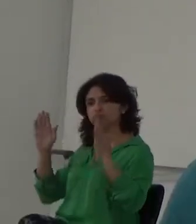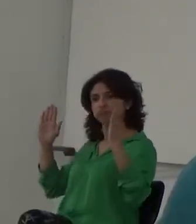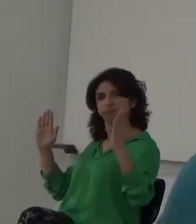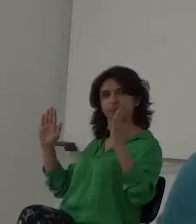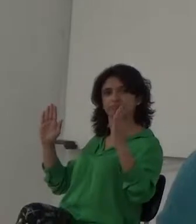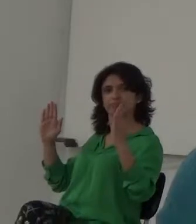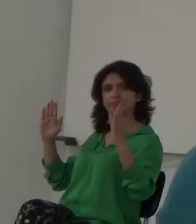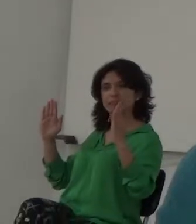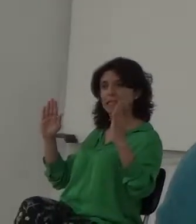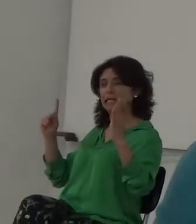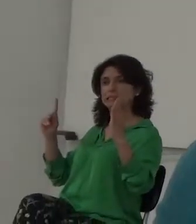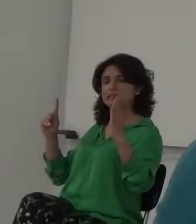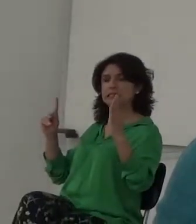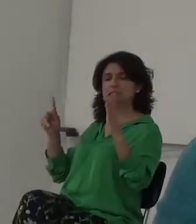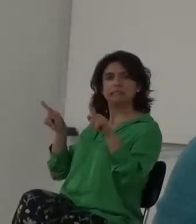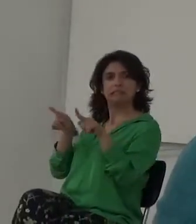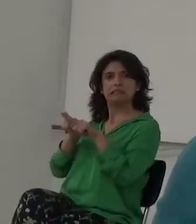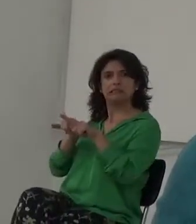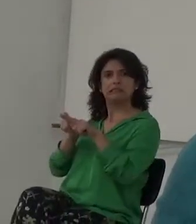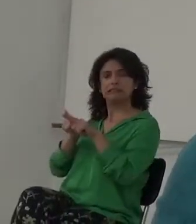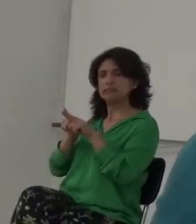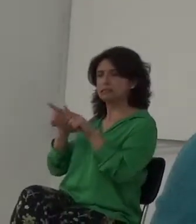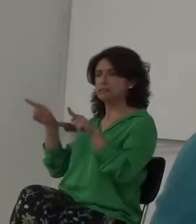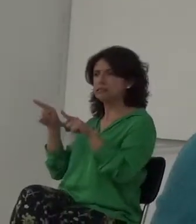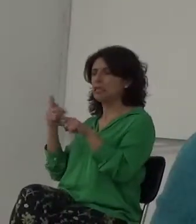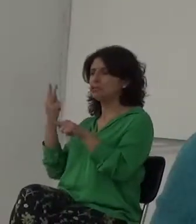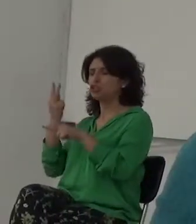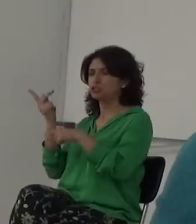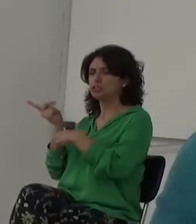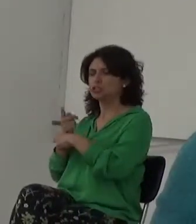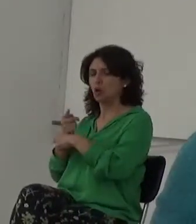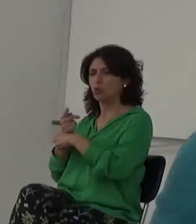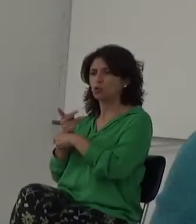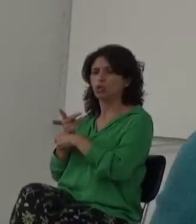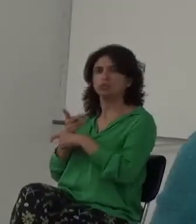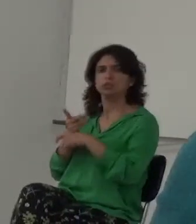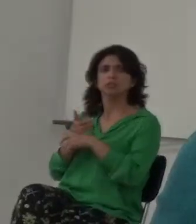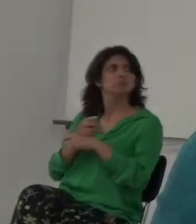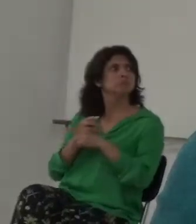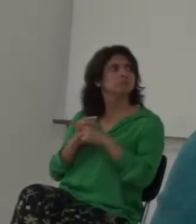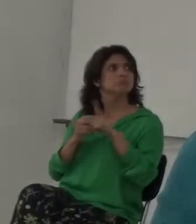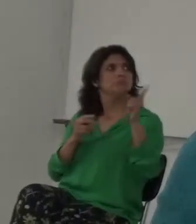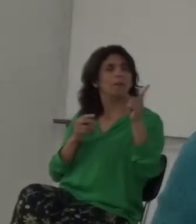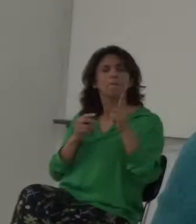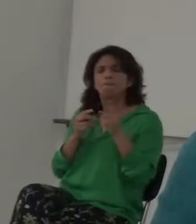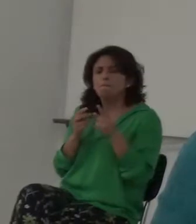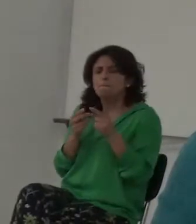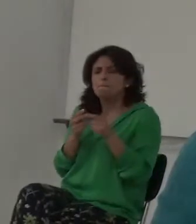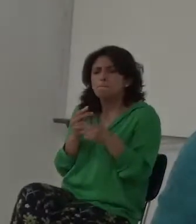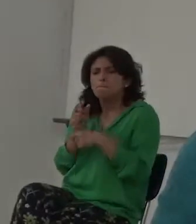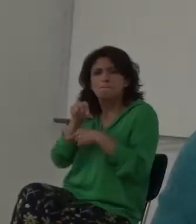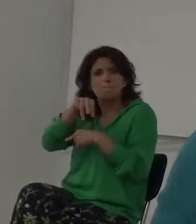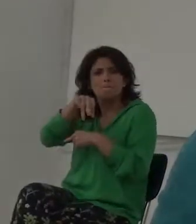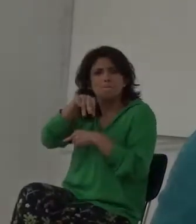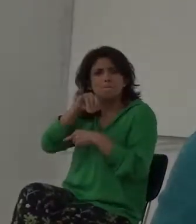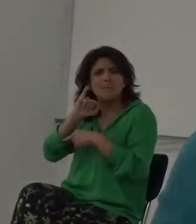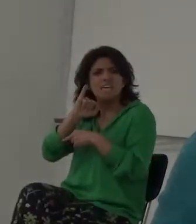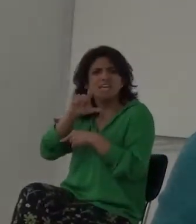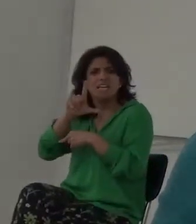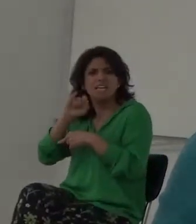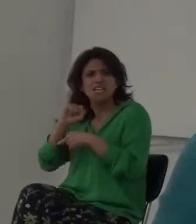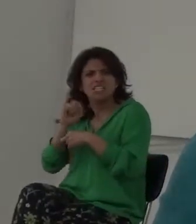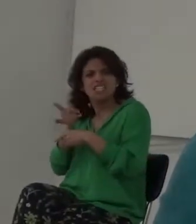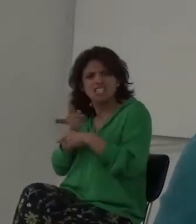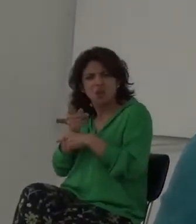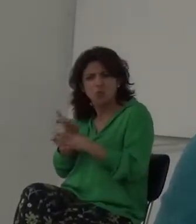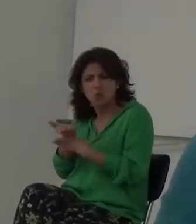coinciden, son muy cercanos. Aquí observamos 2 segundos y la diferencia de los milisegundos en la que cambia no es absolutamente, o sea, es